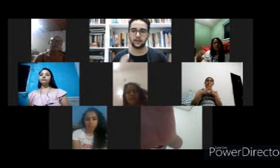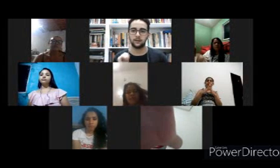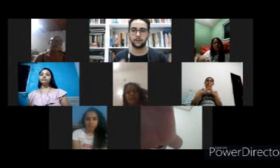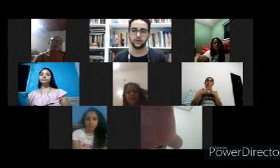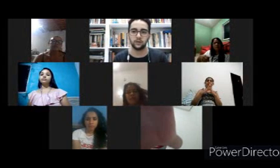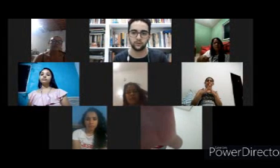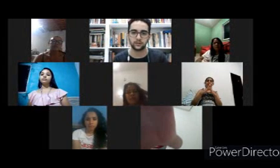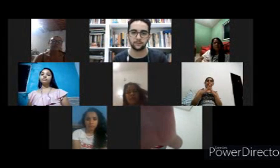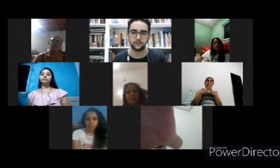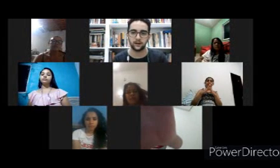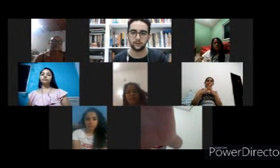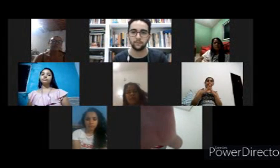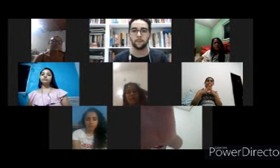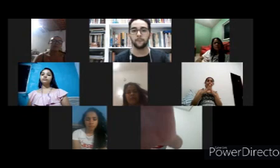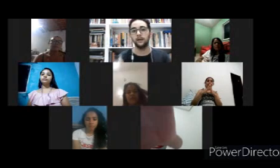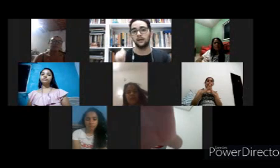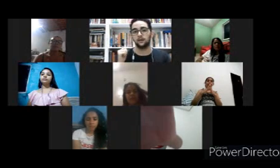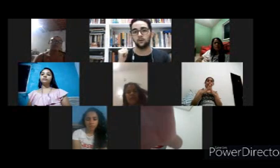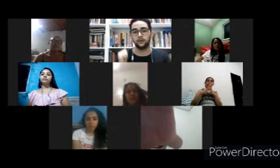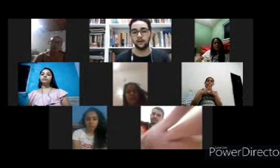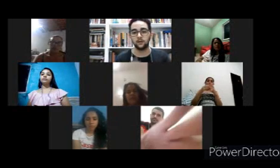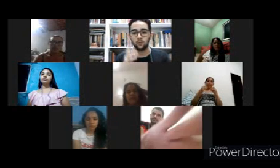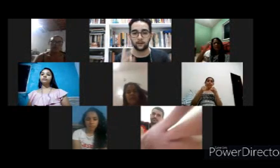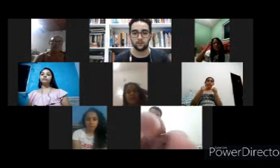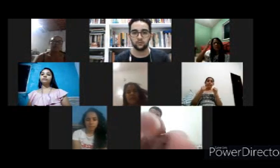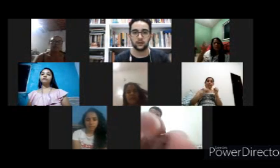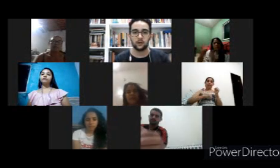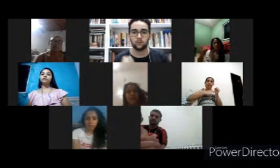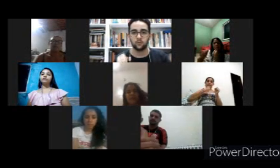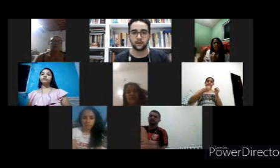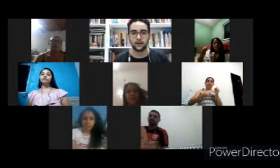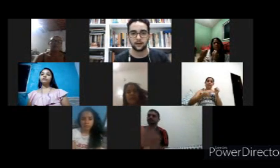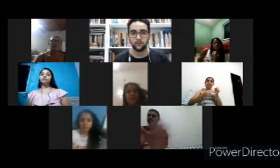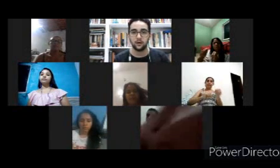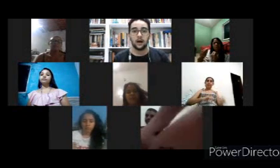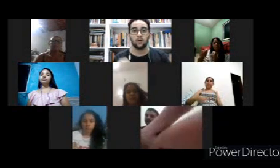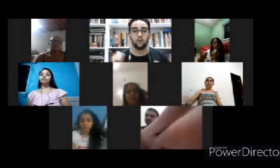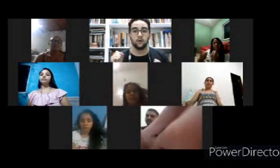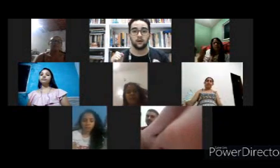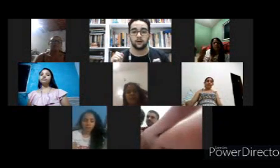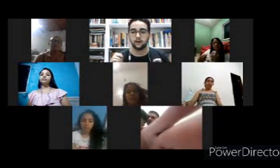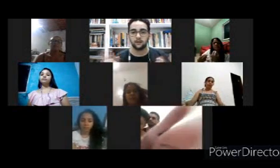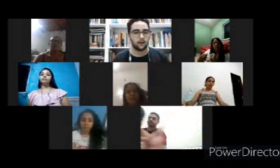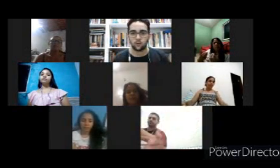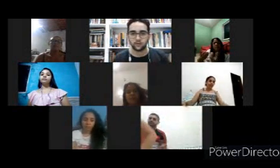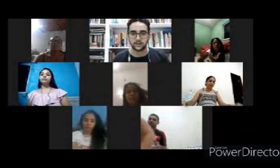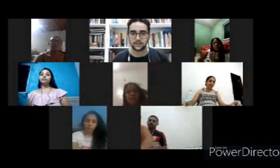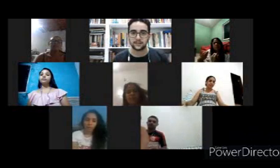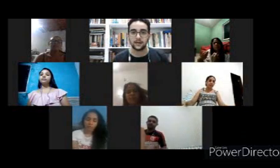naquela parte da música, certo? Então, obrigado. Alguma pergunta, algum comentário, alguma coisa a acrescentar?